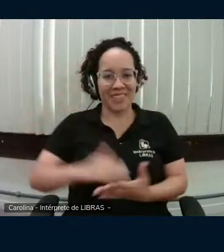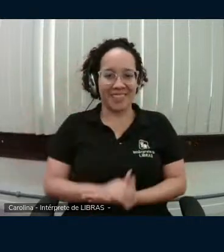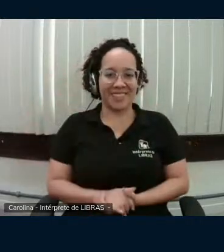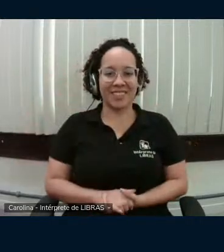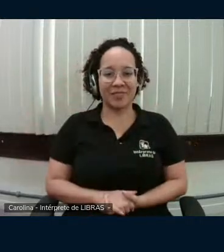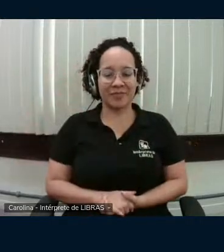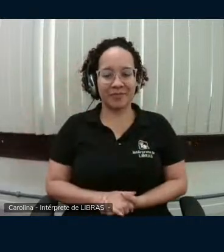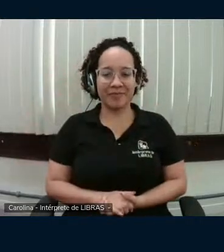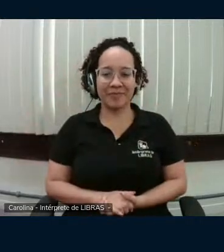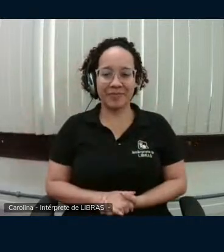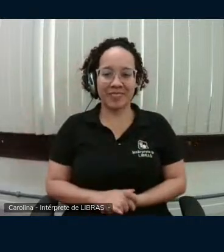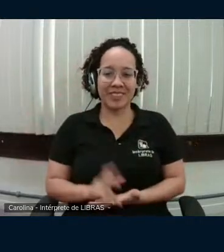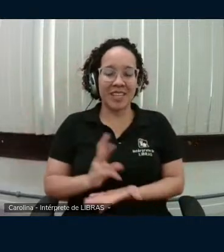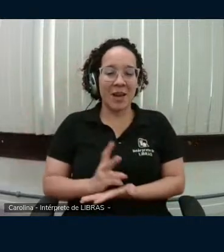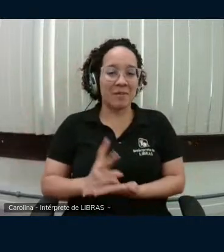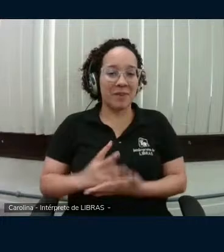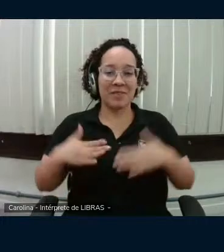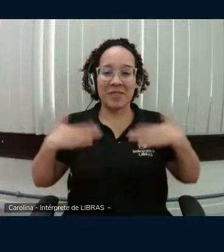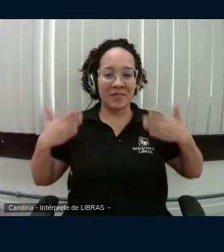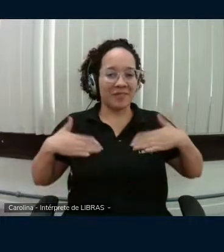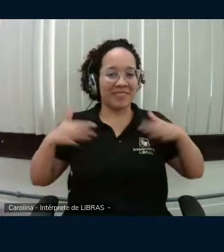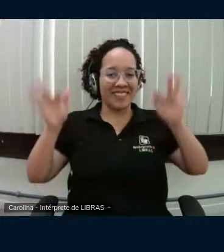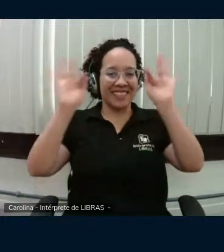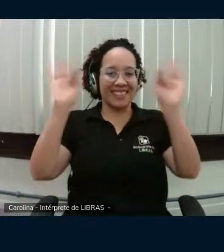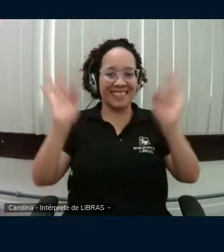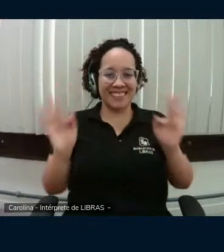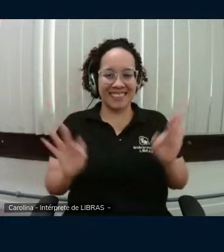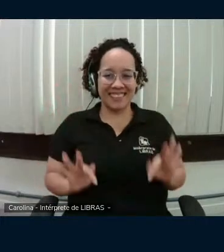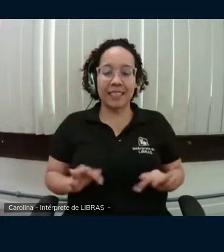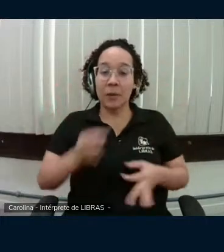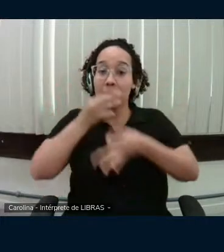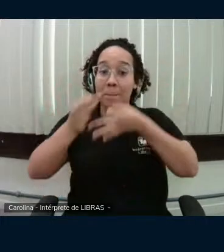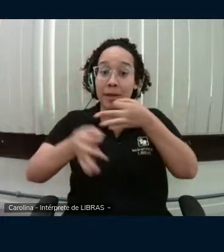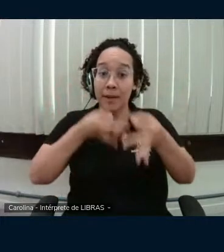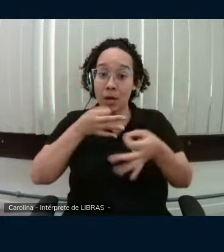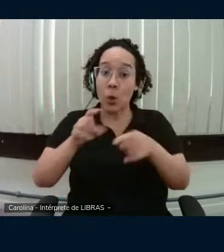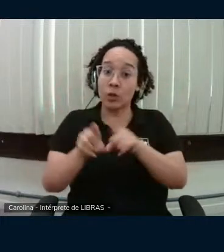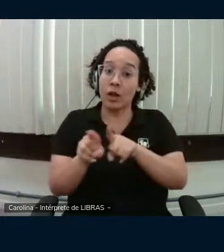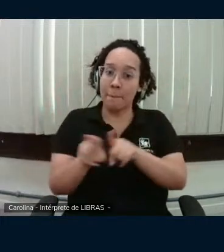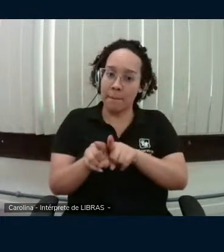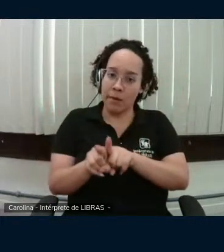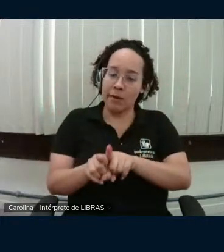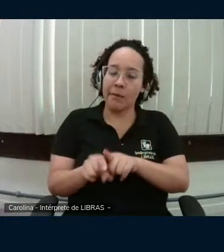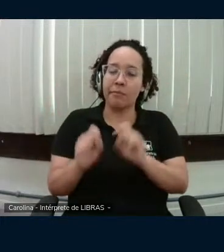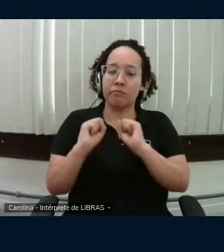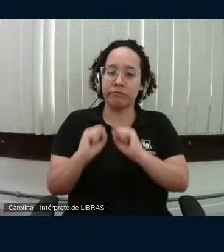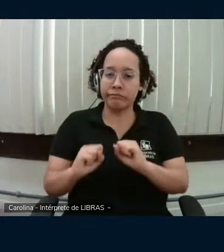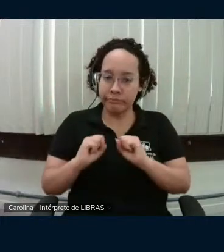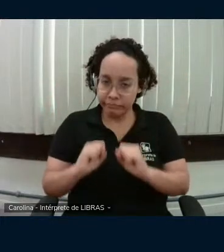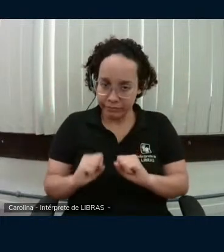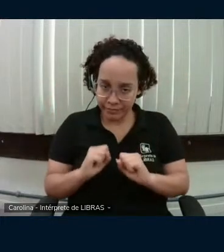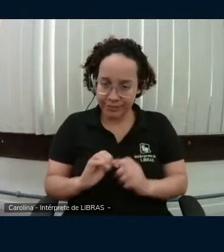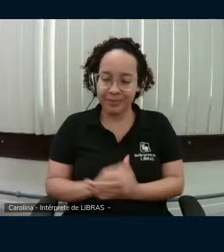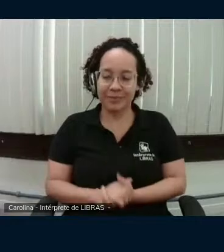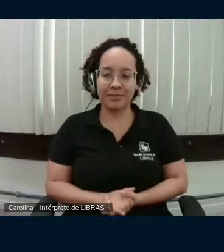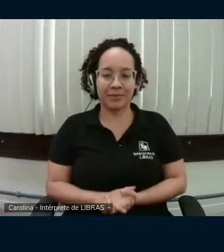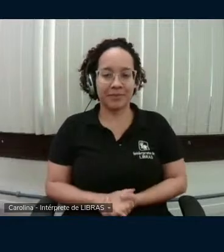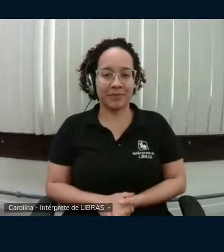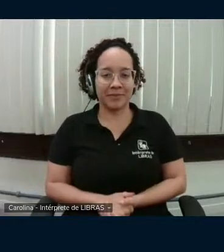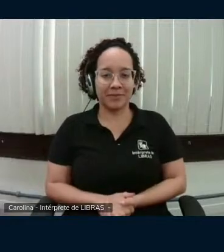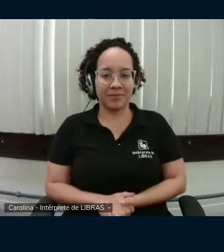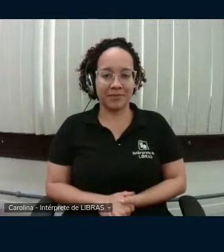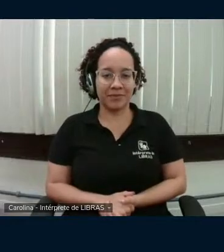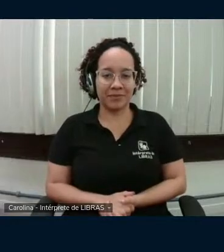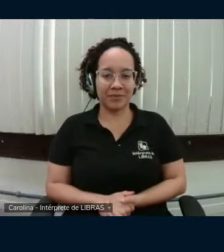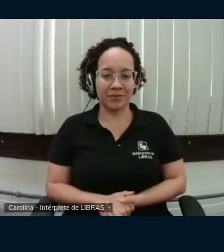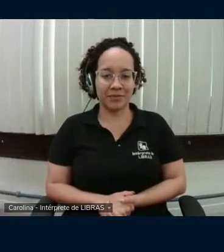Sempre a gente fica muito feliz, né? É bom críticas também, mas os elogios a gente fica feliz, assim, né, de imediato, né?